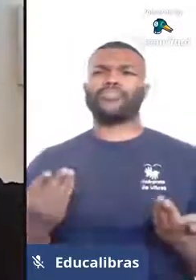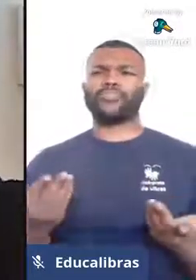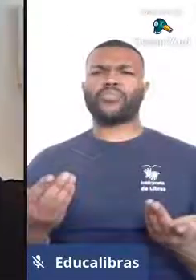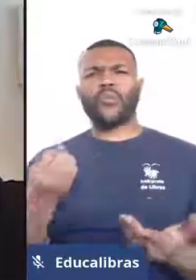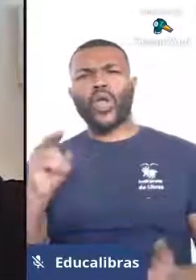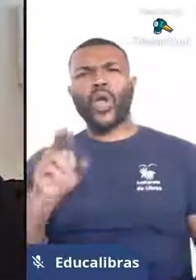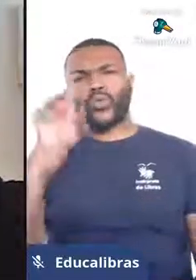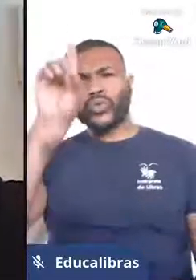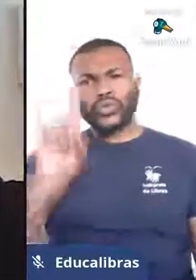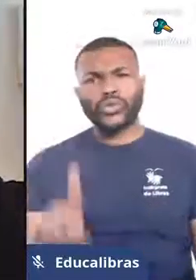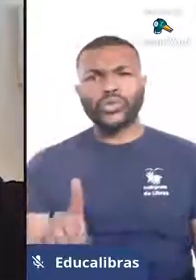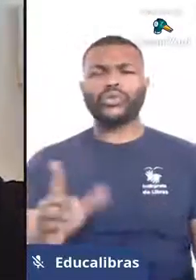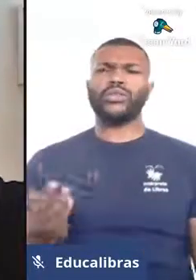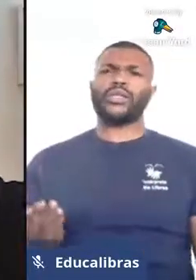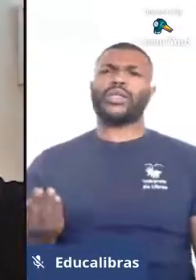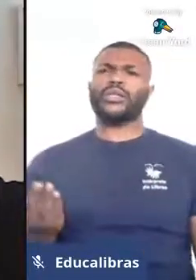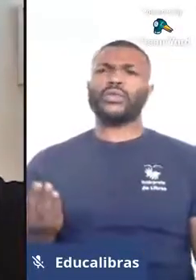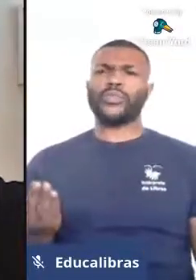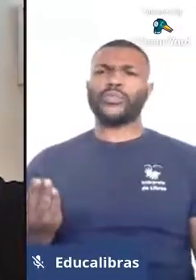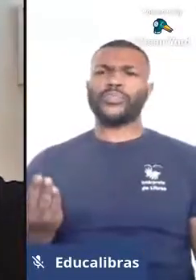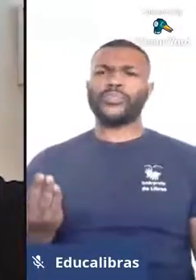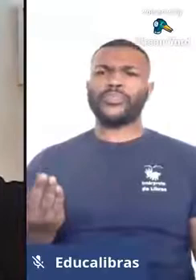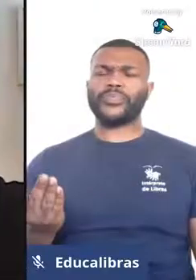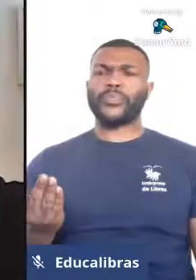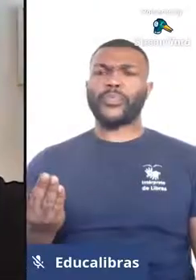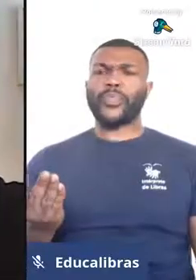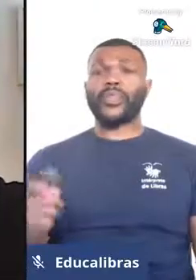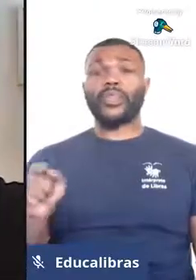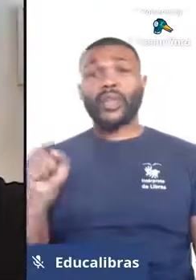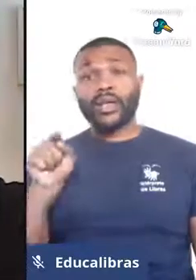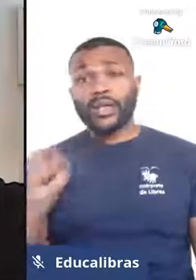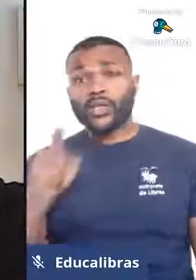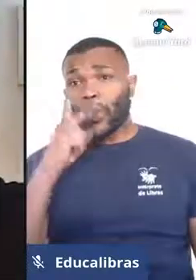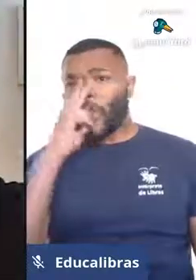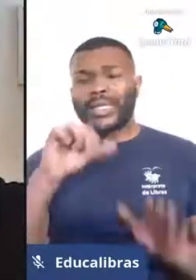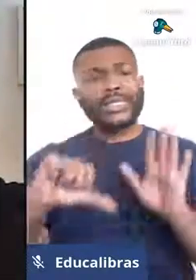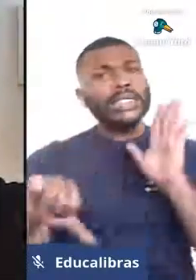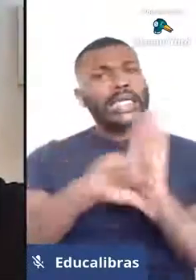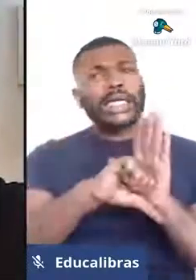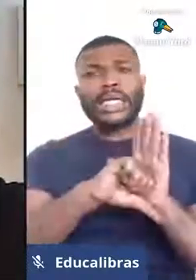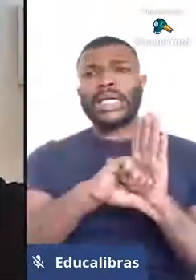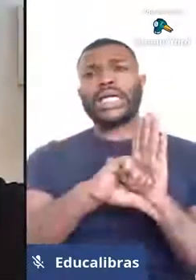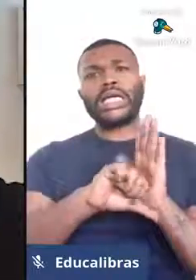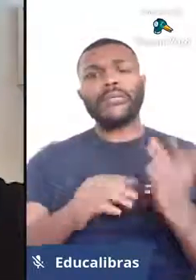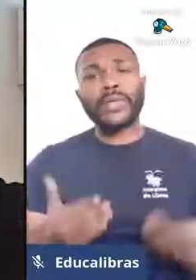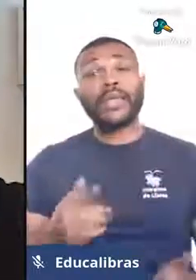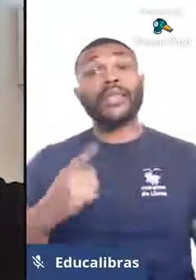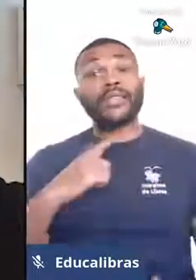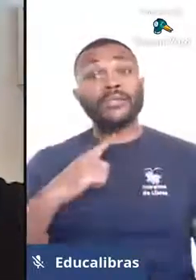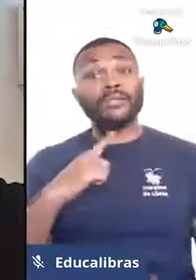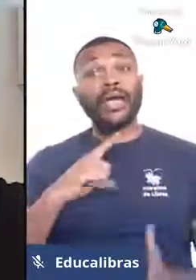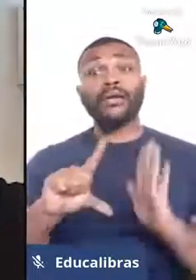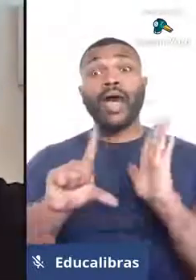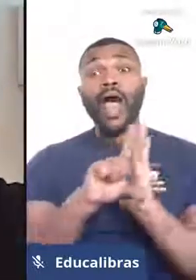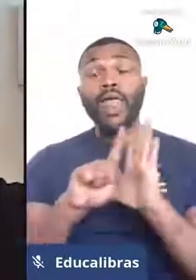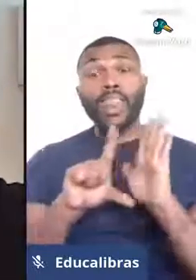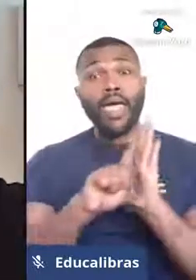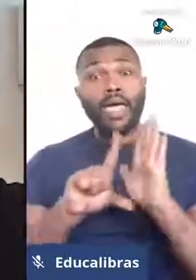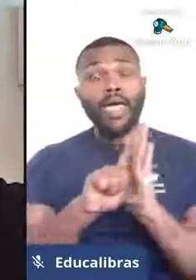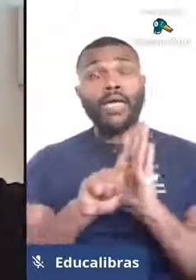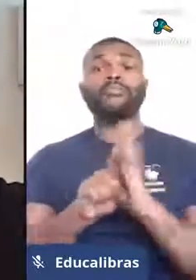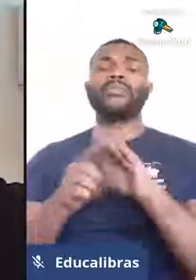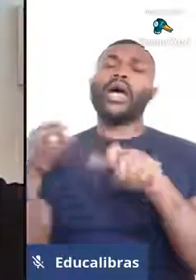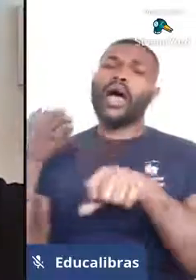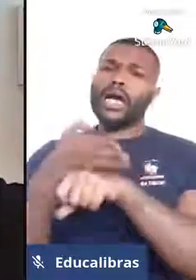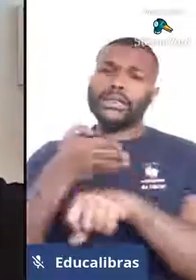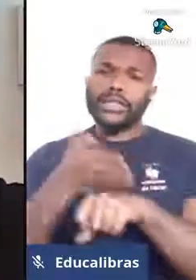é um crime, né? Há leis que garantem que o acesso deve ser